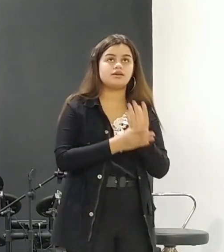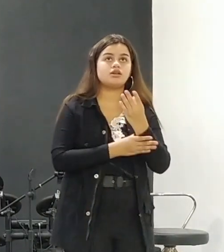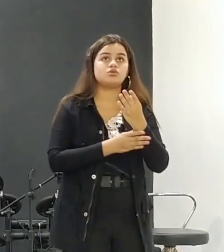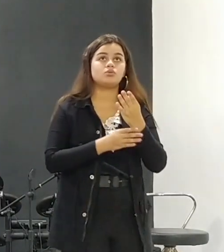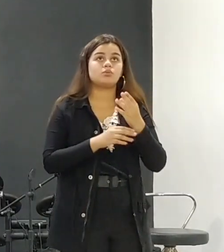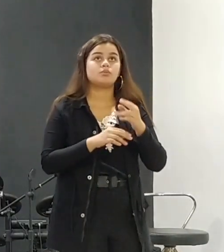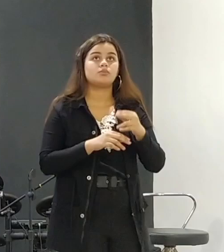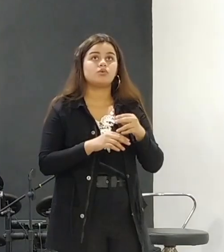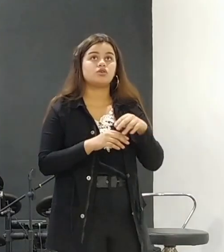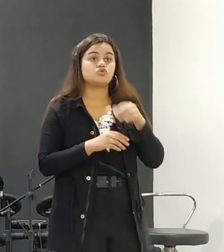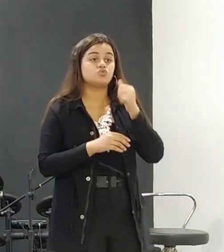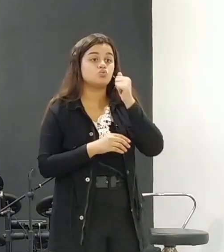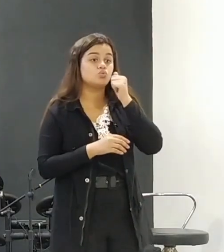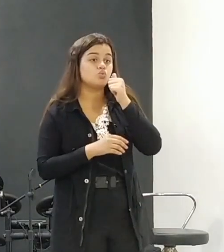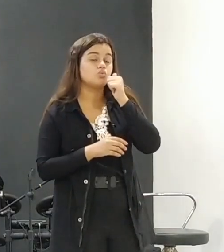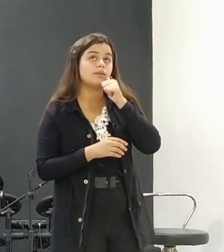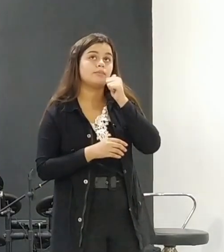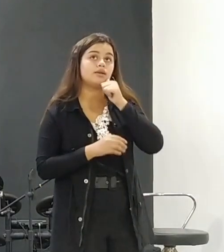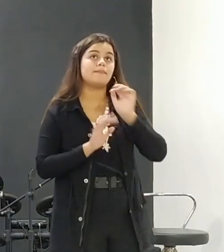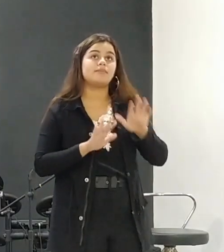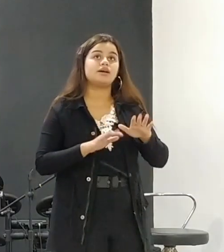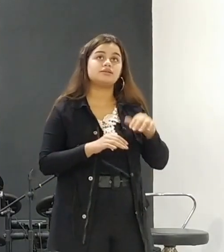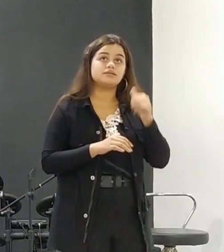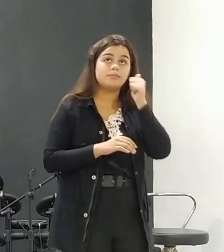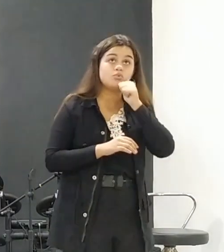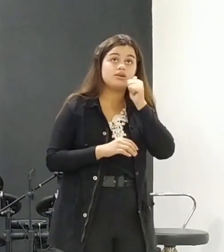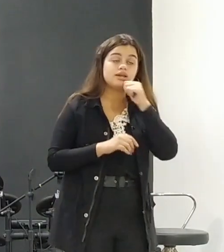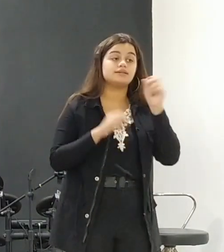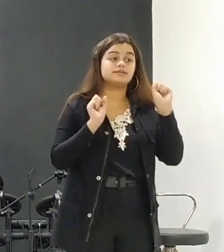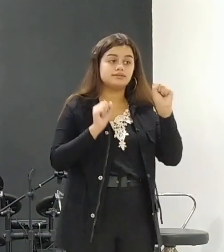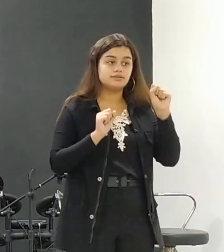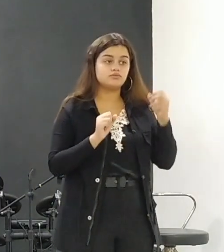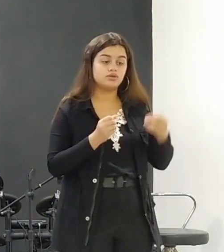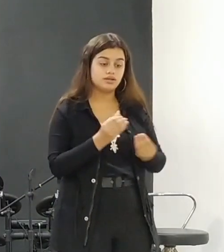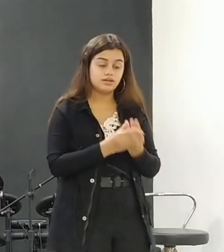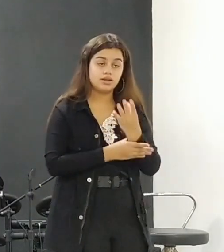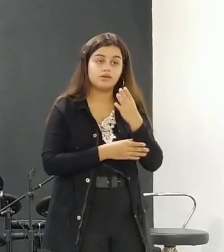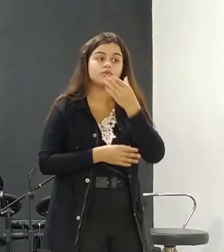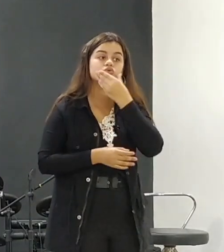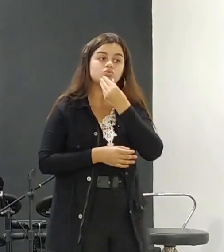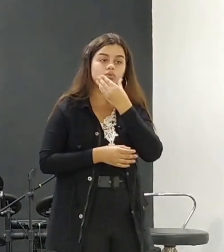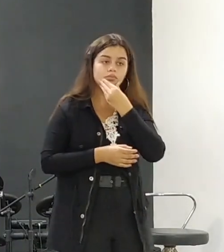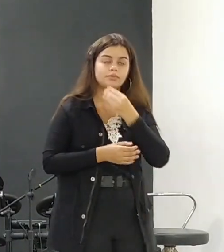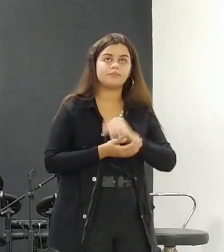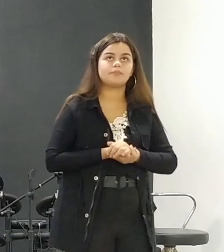da mulher, mas a mulher por causa do homem. Agora vai para o versículo 11 e 12.